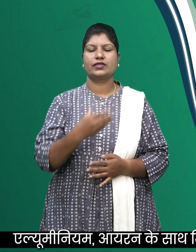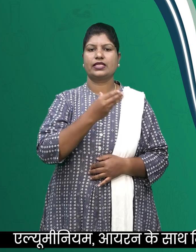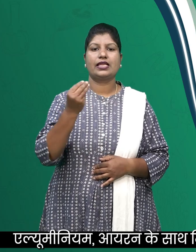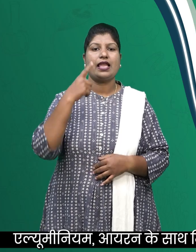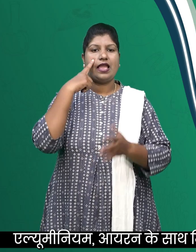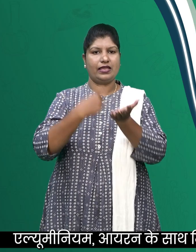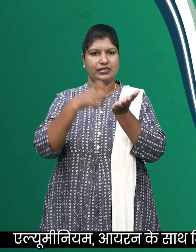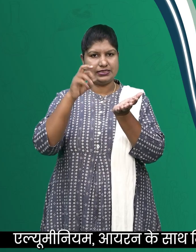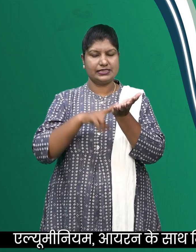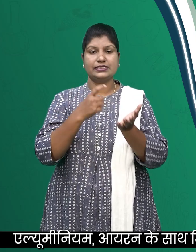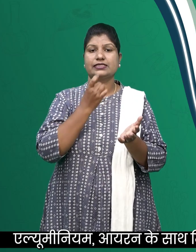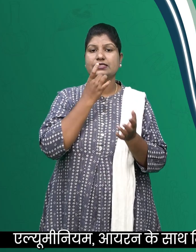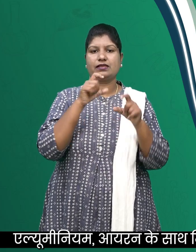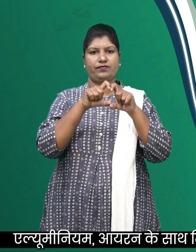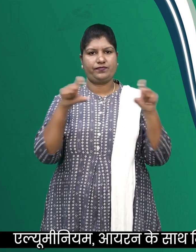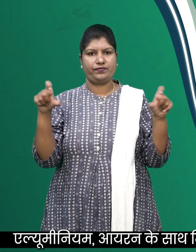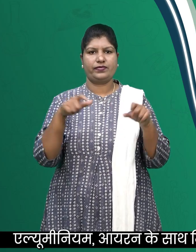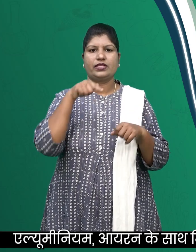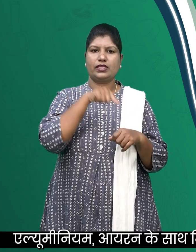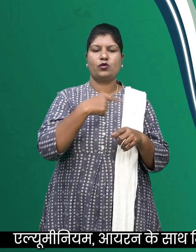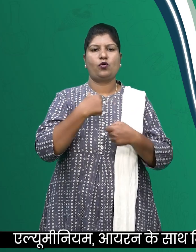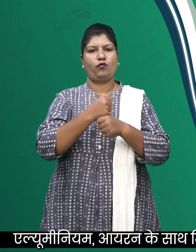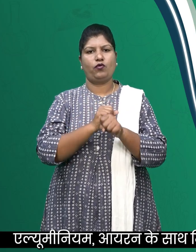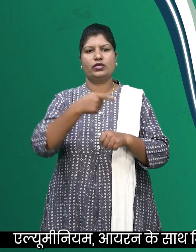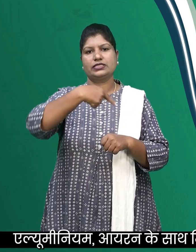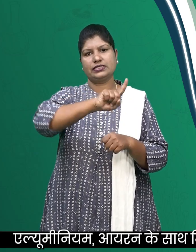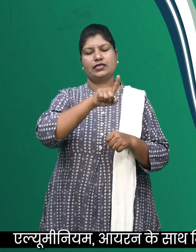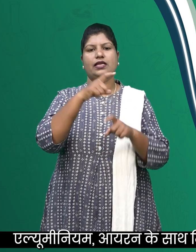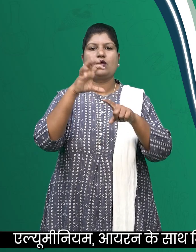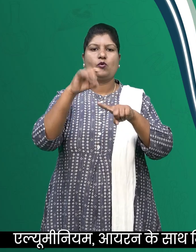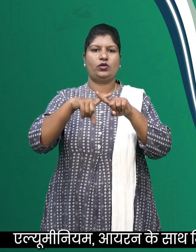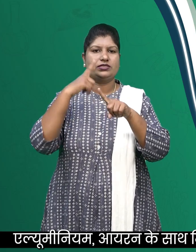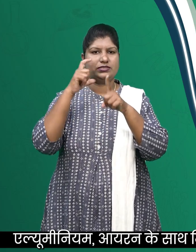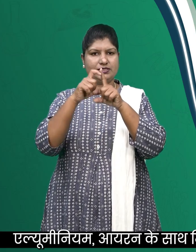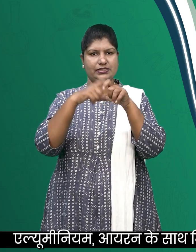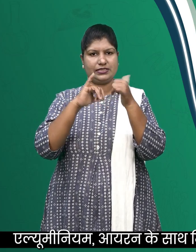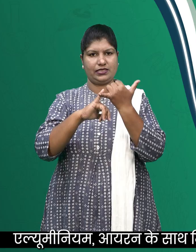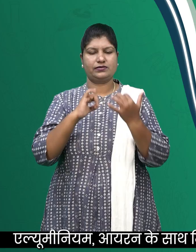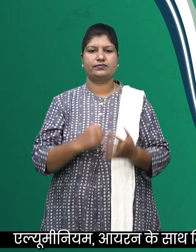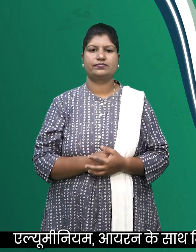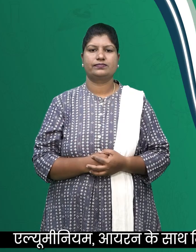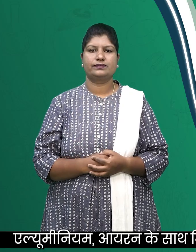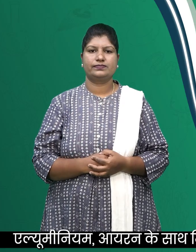एल्युमिनियम, आयरन के साथ मिलकर उनके संबंधित ऑक्साइड का निर्माण करता है।